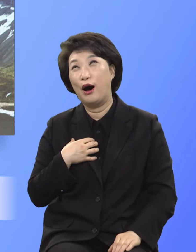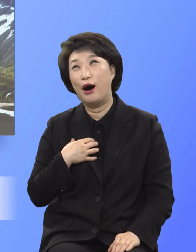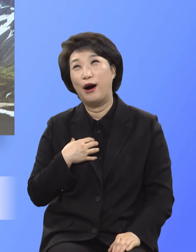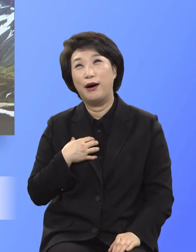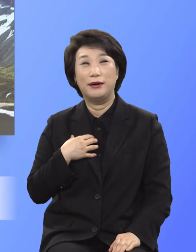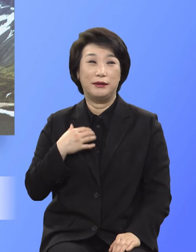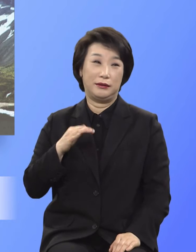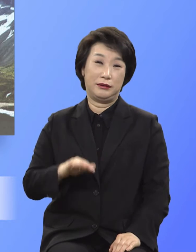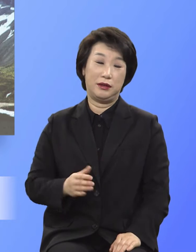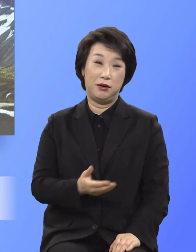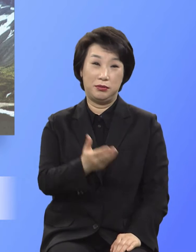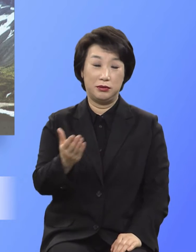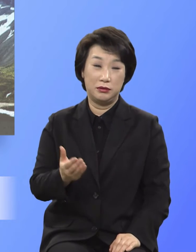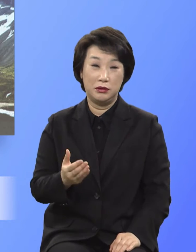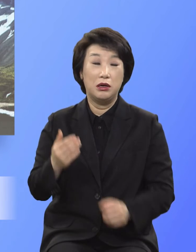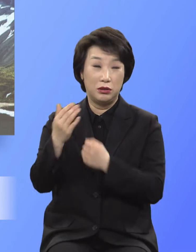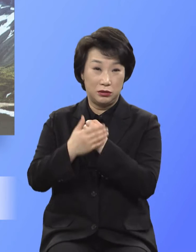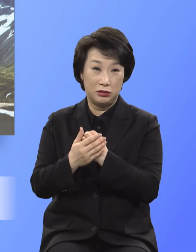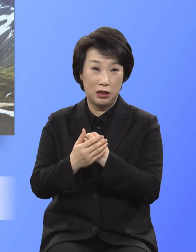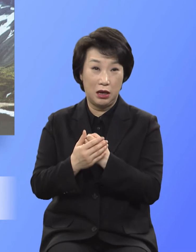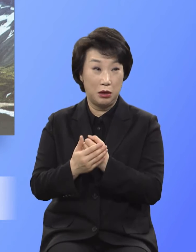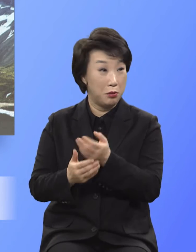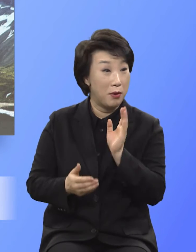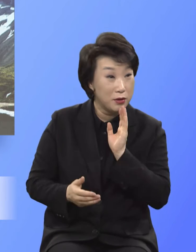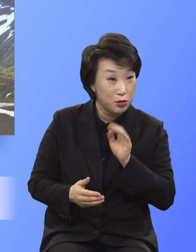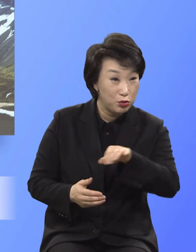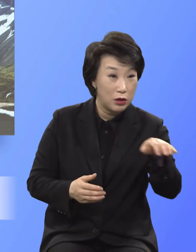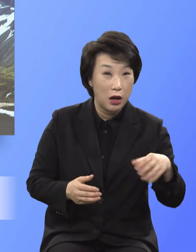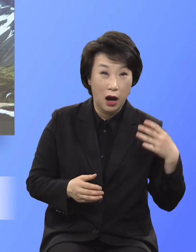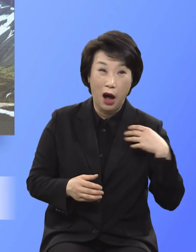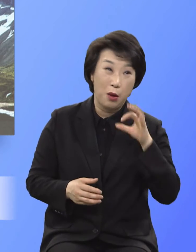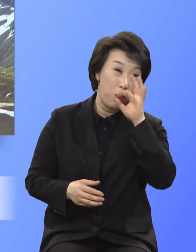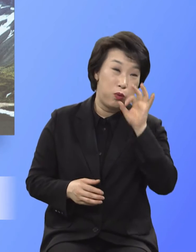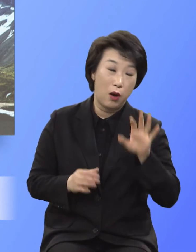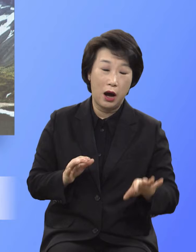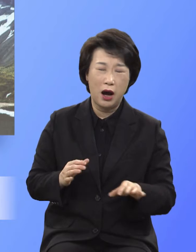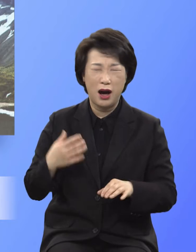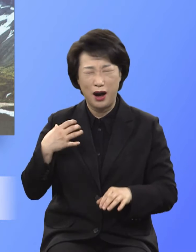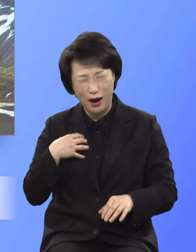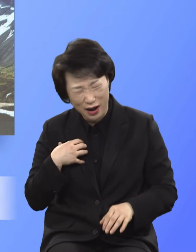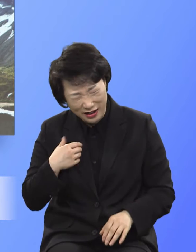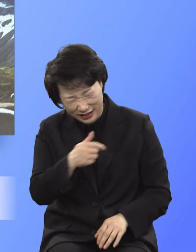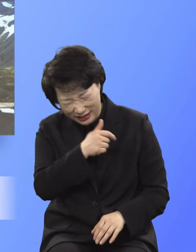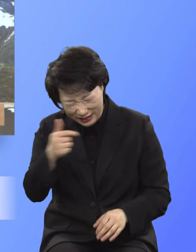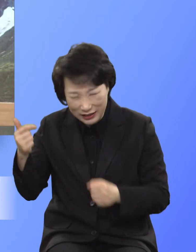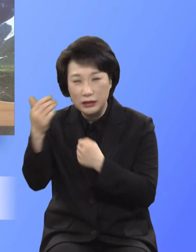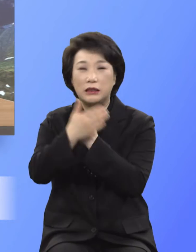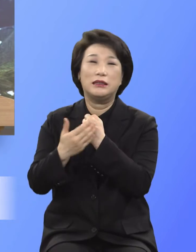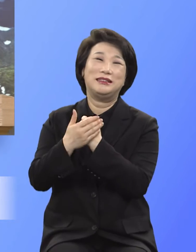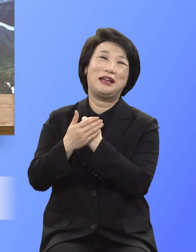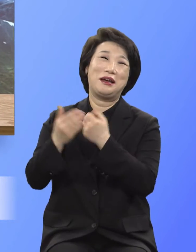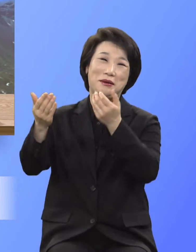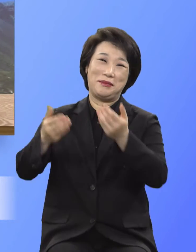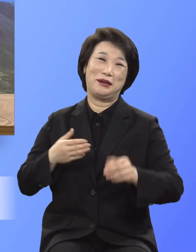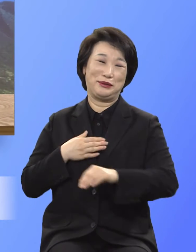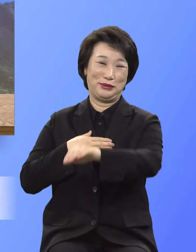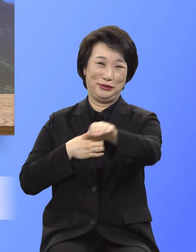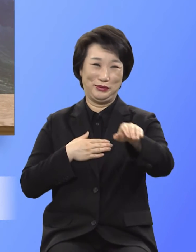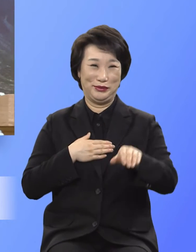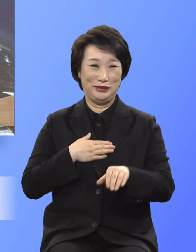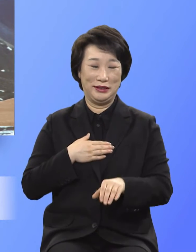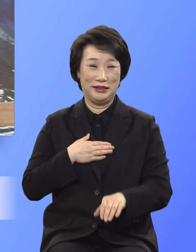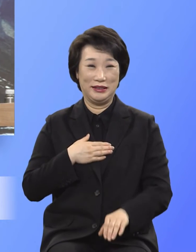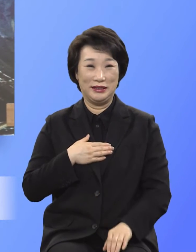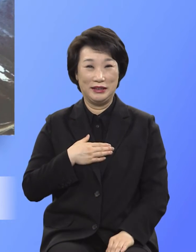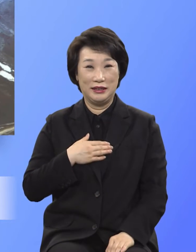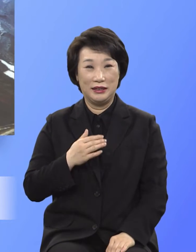감당할 수 있는 은혜가 아니라 감당할 수 없는 은혜 중에 은혜를 입은